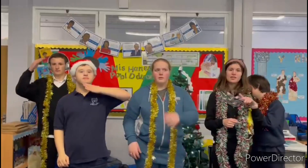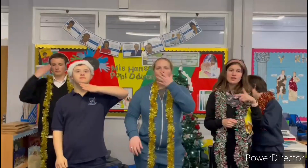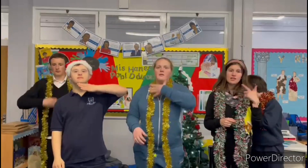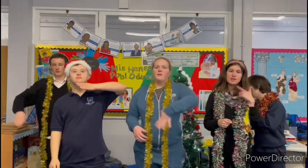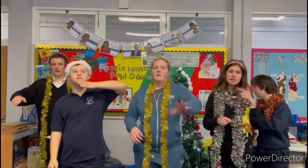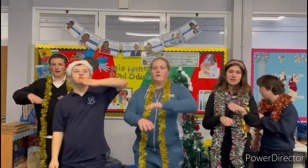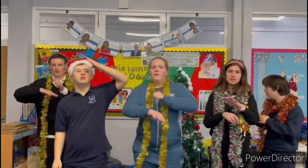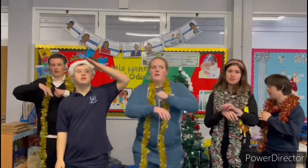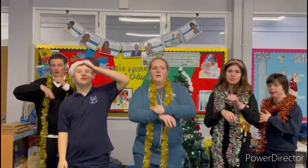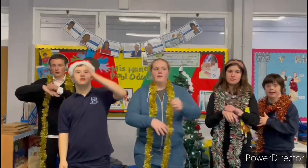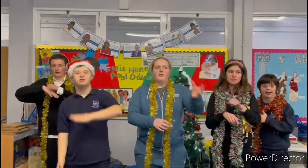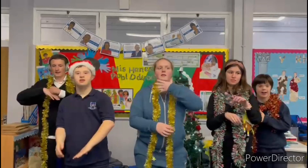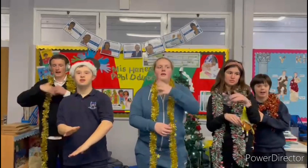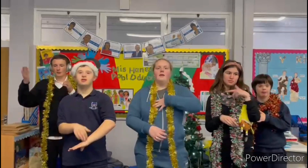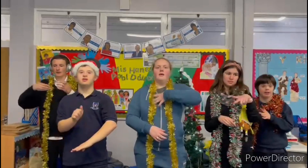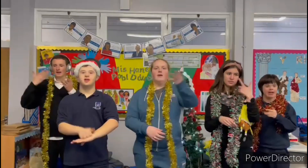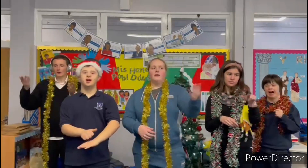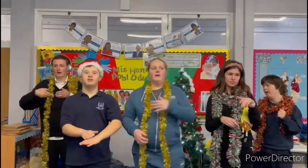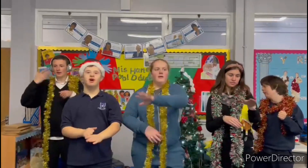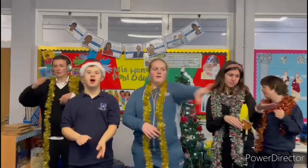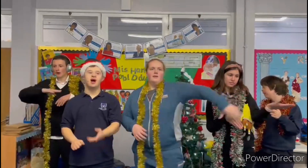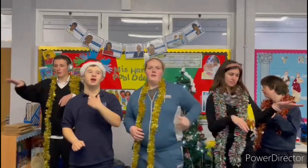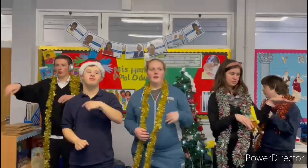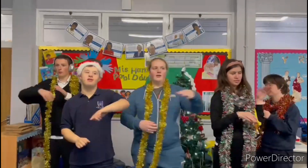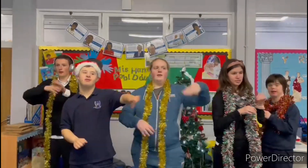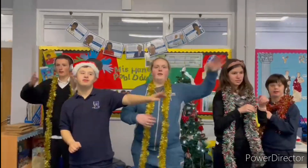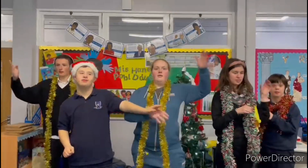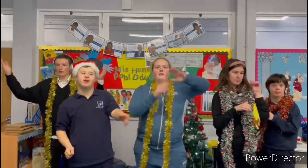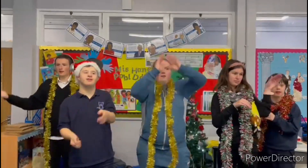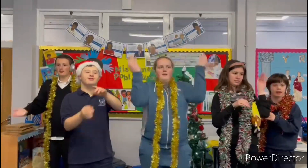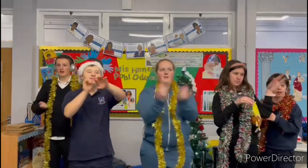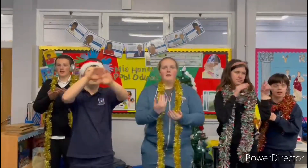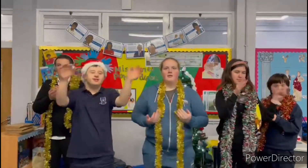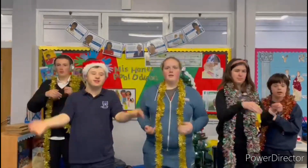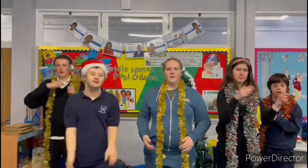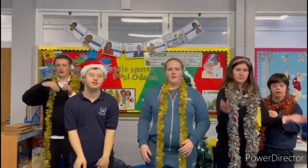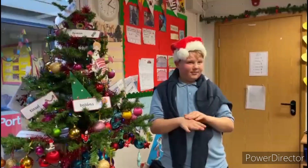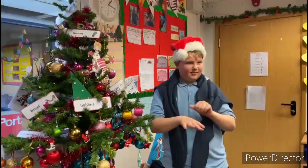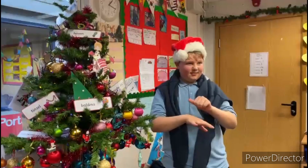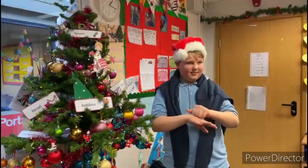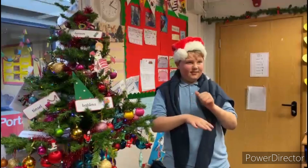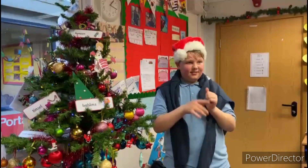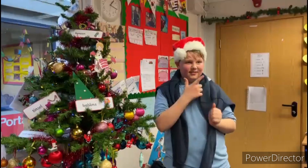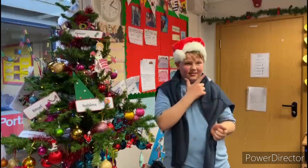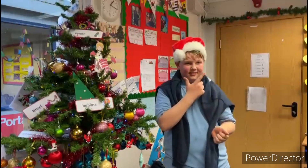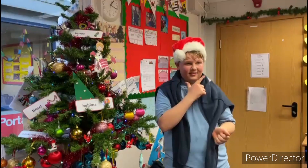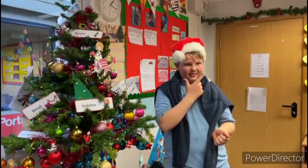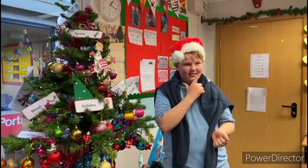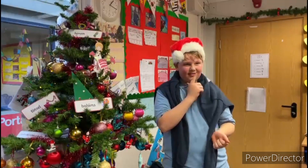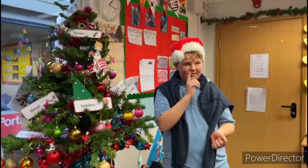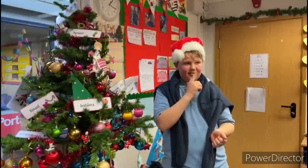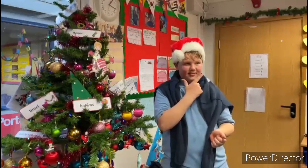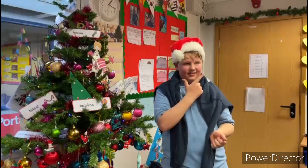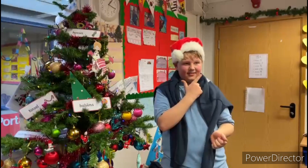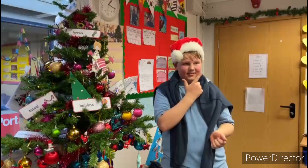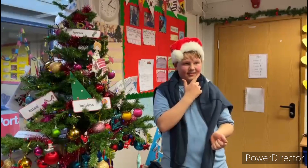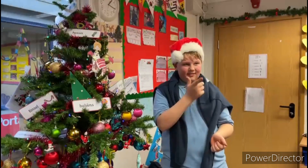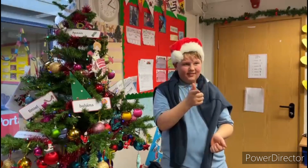Dymyn yn nadol i'ch llawen iawn i bawb o'r blant o fi Nadol i'ch llawen llawen iawn i chi